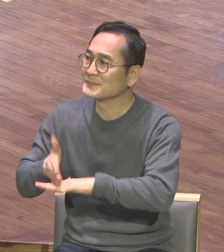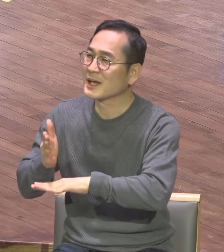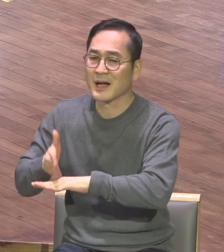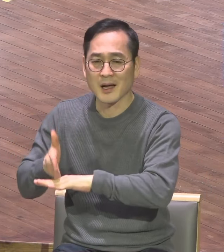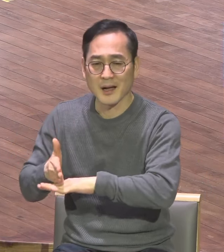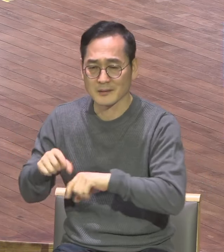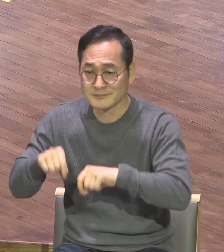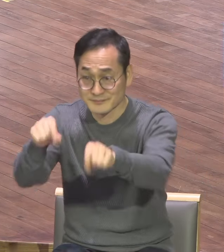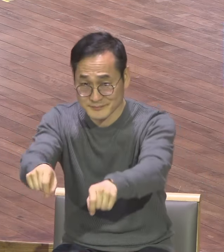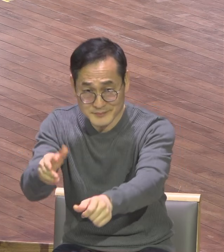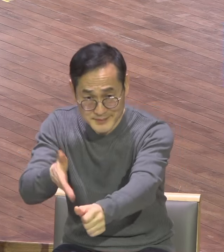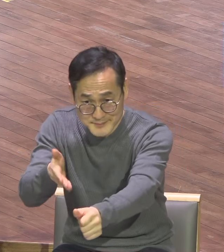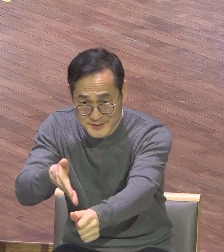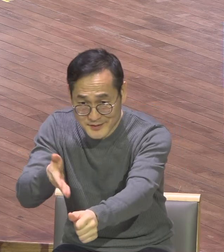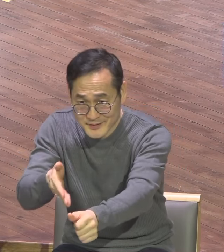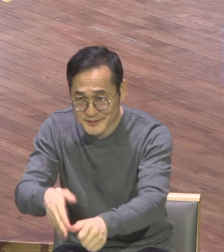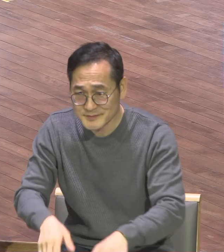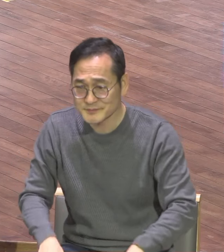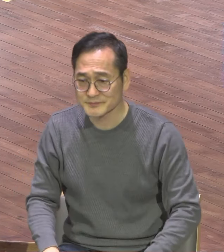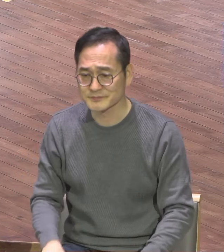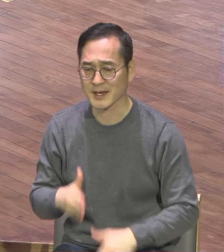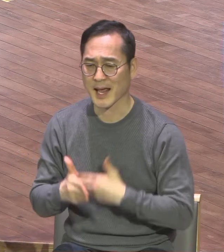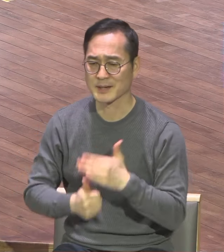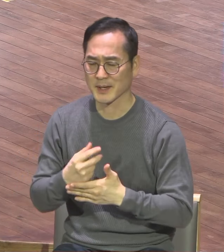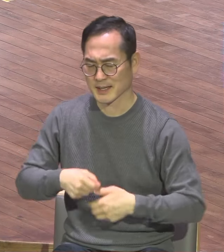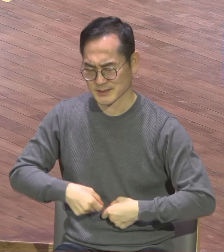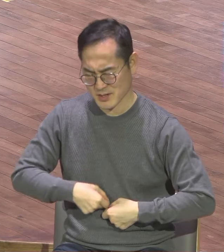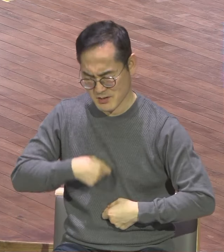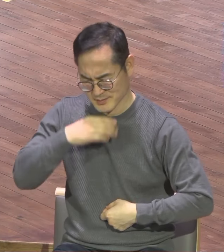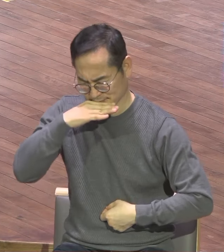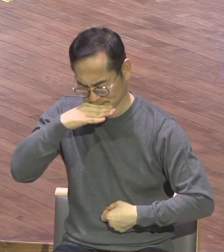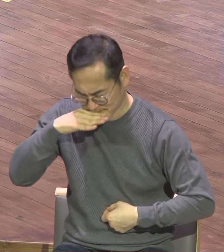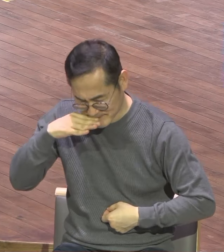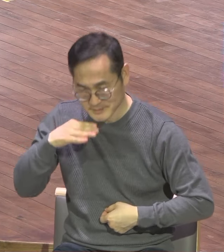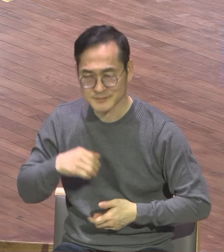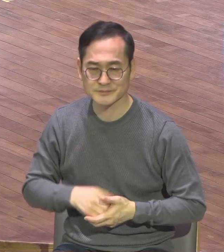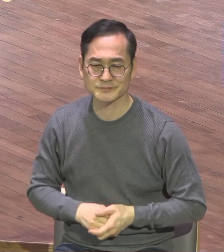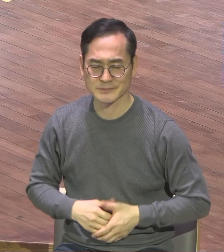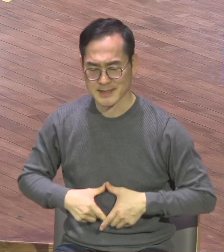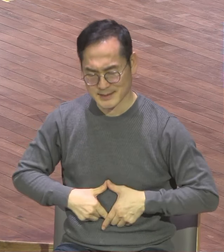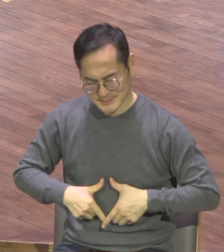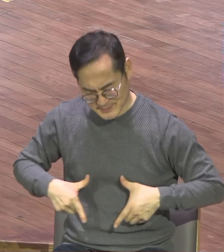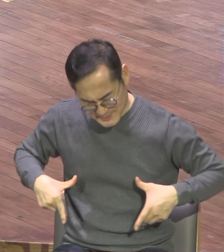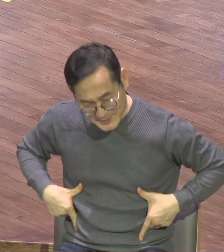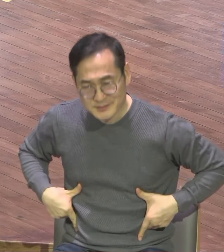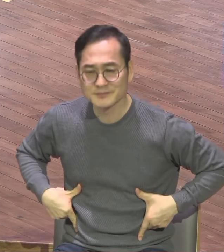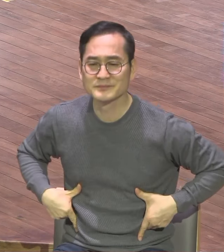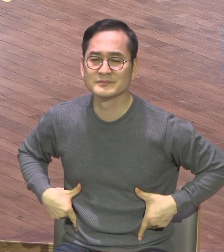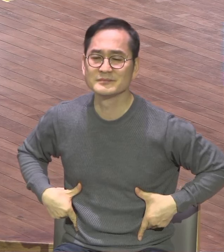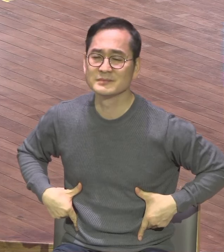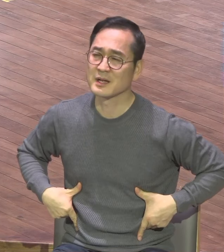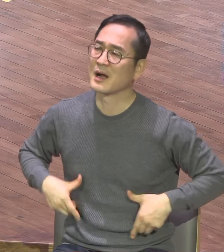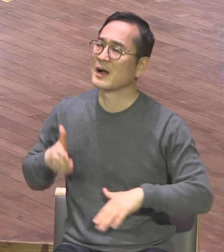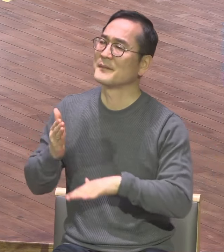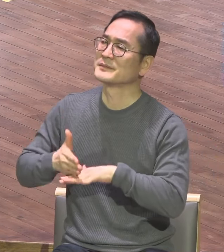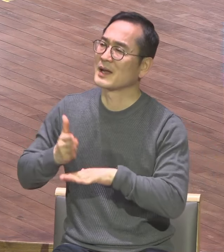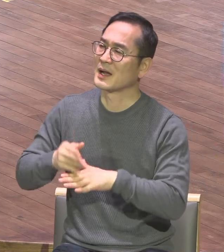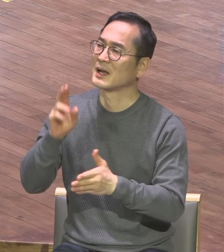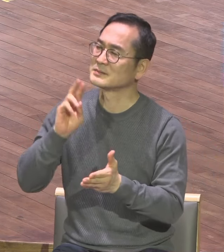기도하시기 바랍니다. 하나님의 성실하심을, 하나님의 정말 이 인자하심을, 하나님을 찬양하는 그런